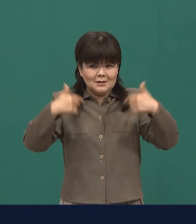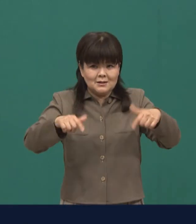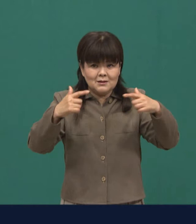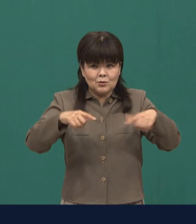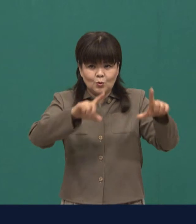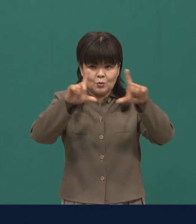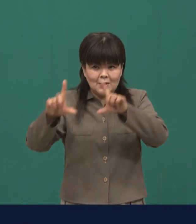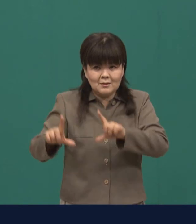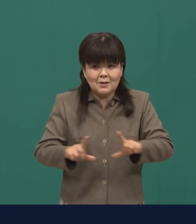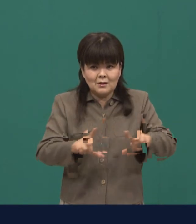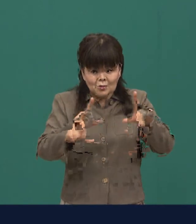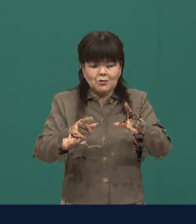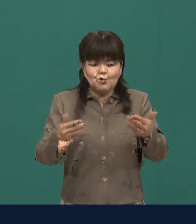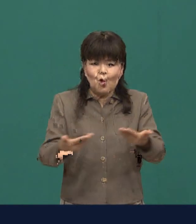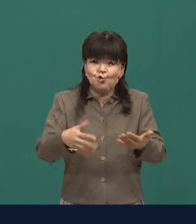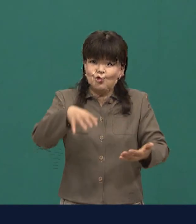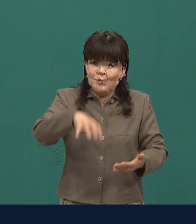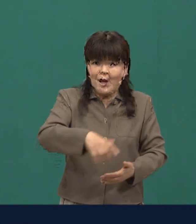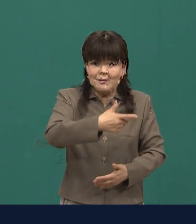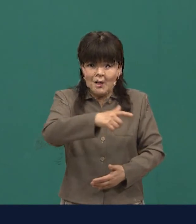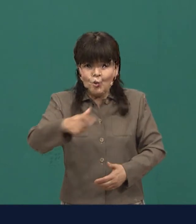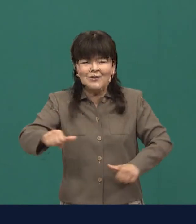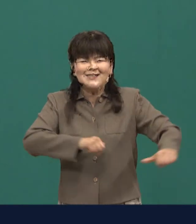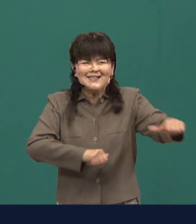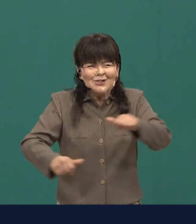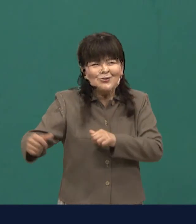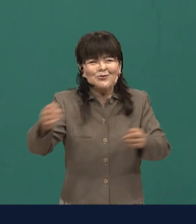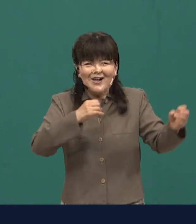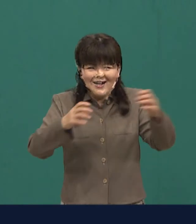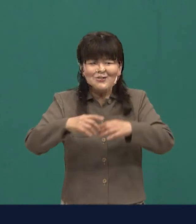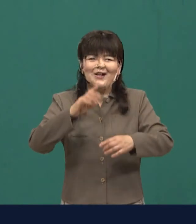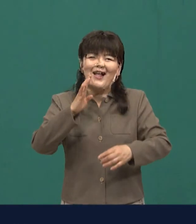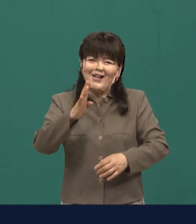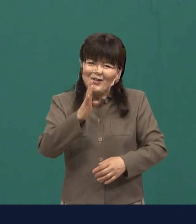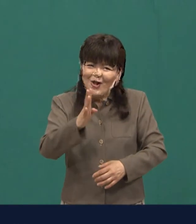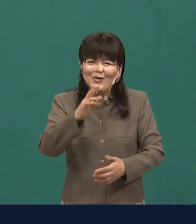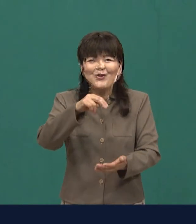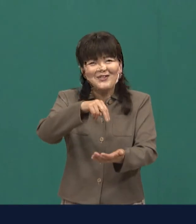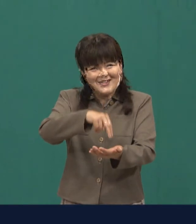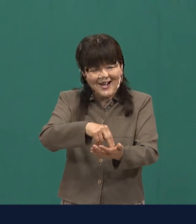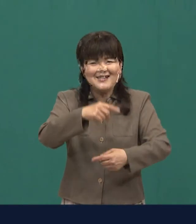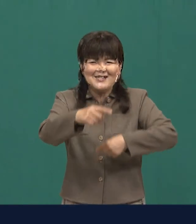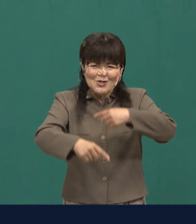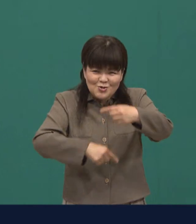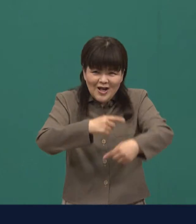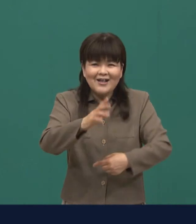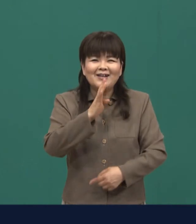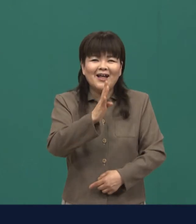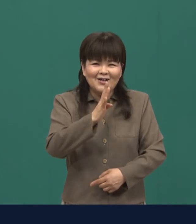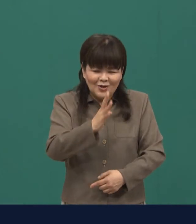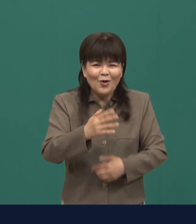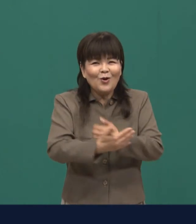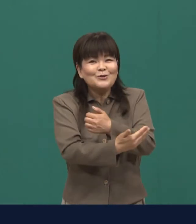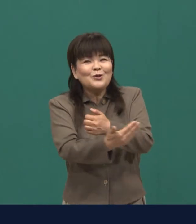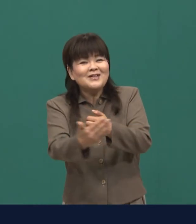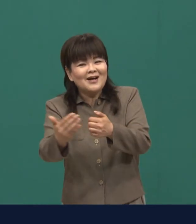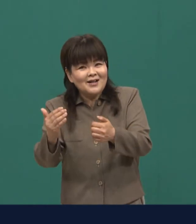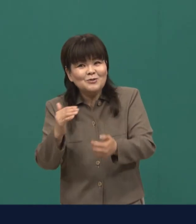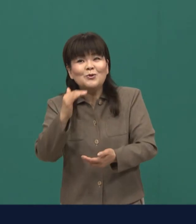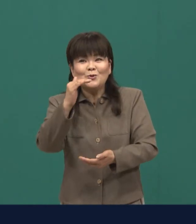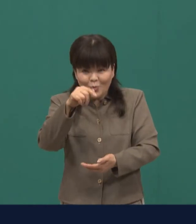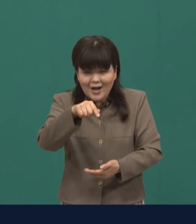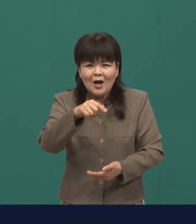ろう者が日常生活や職場などで自由に使える言語として、手話言語が保障されること